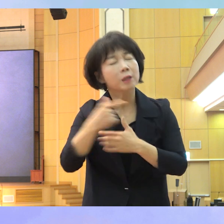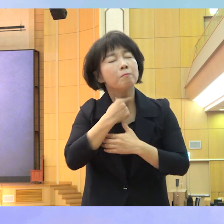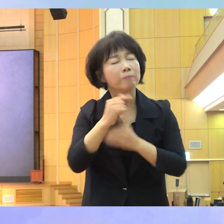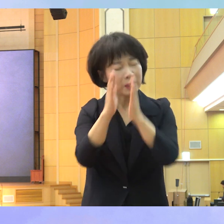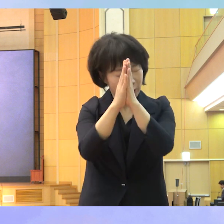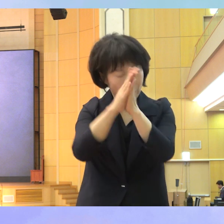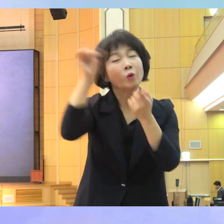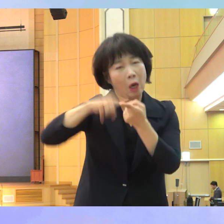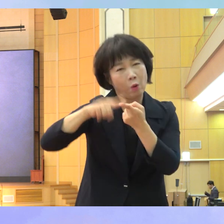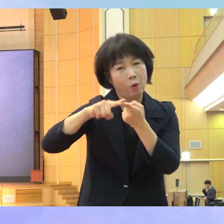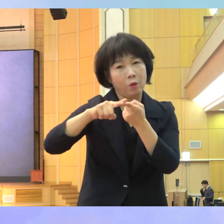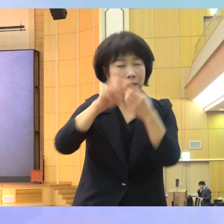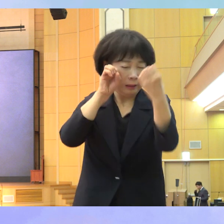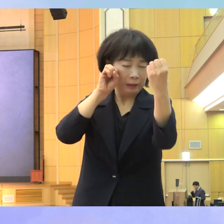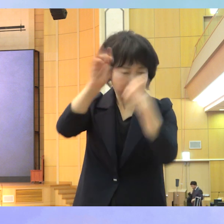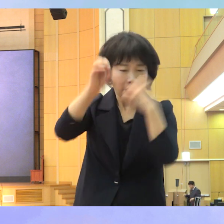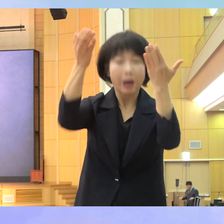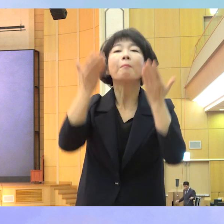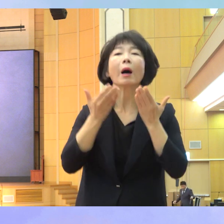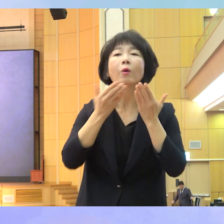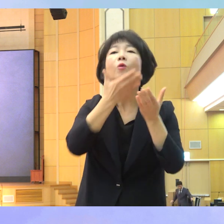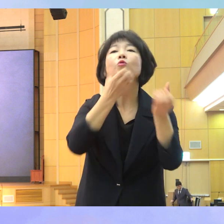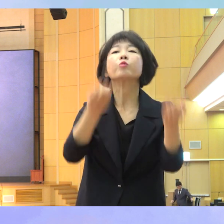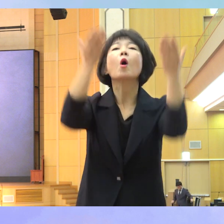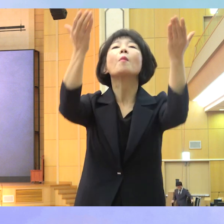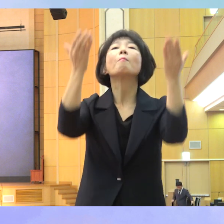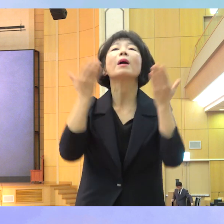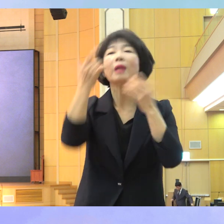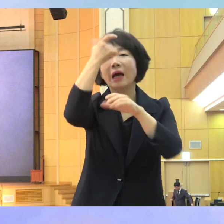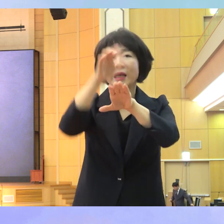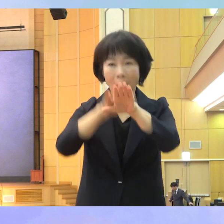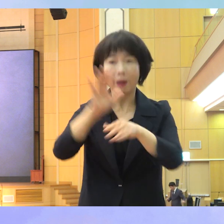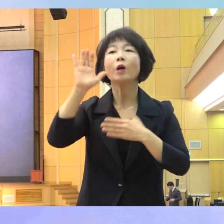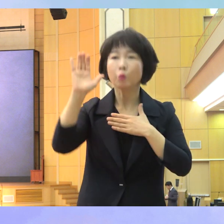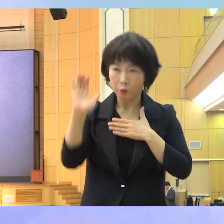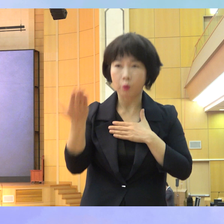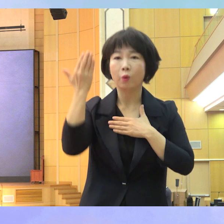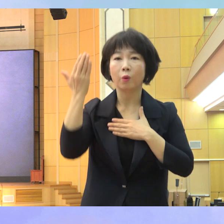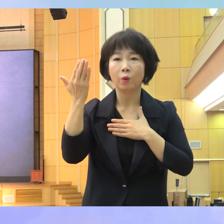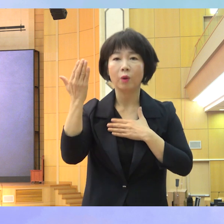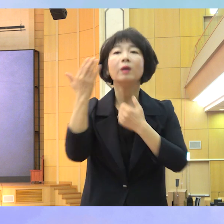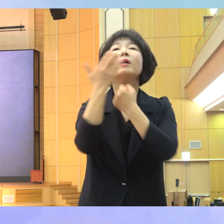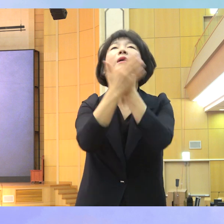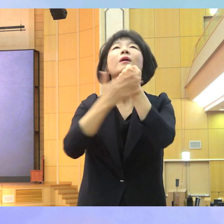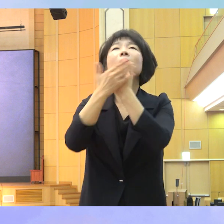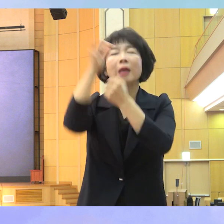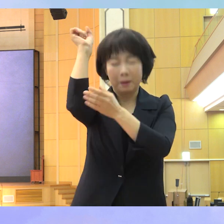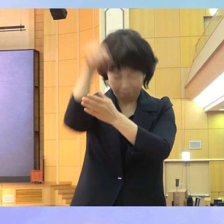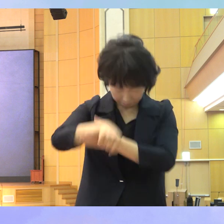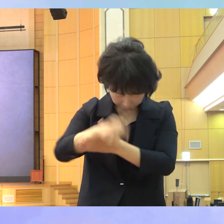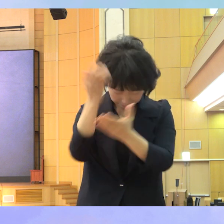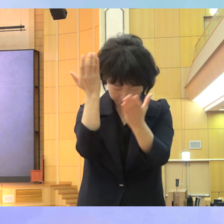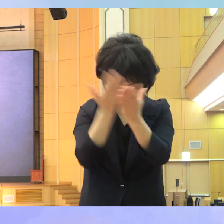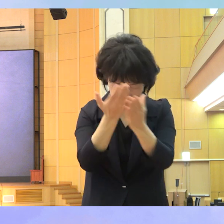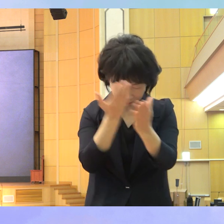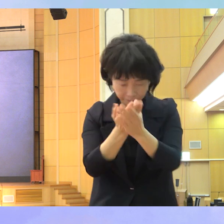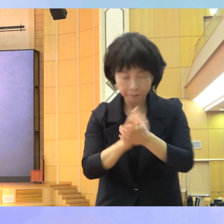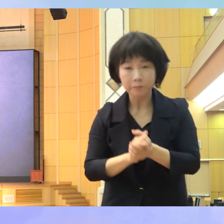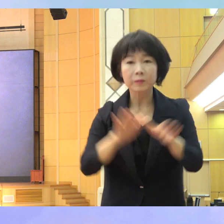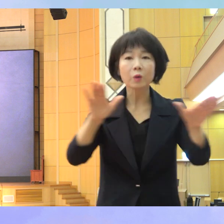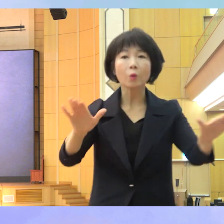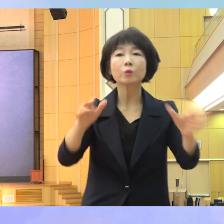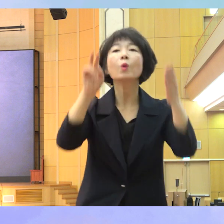구하는 모든 것 응답받고 축복받는 예배가 되어질 수 있도록 은총을 내려 주옵소서.